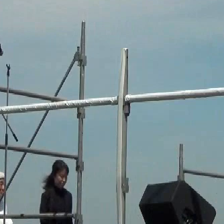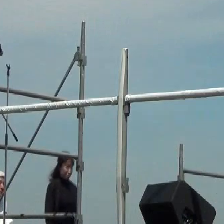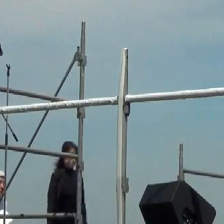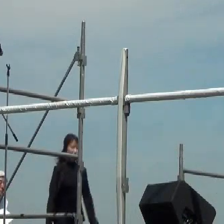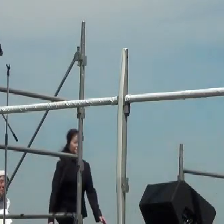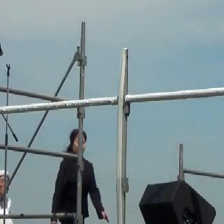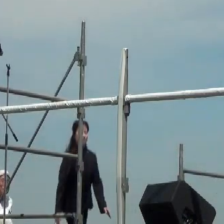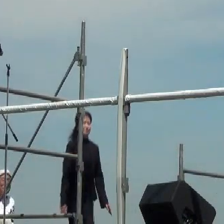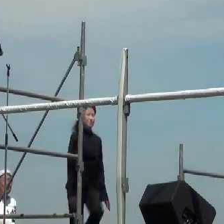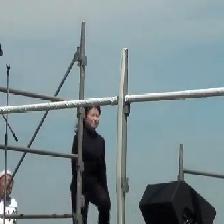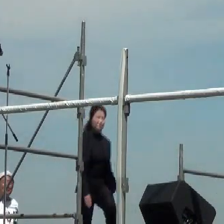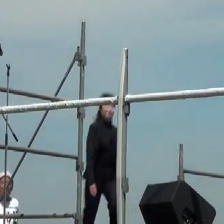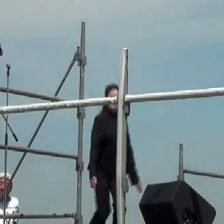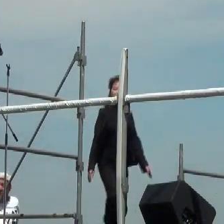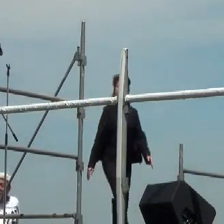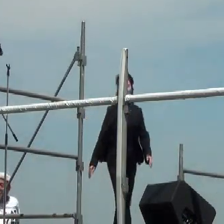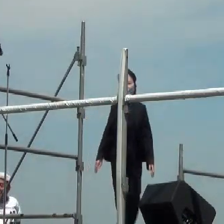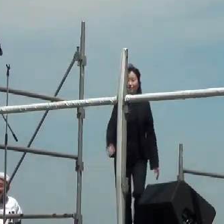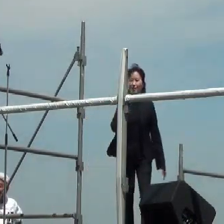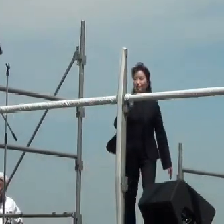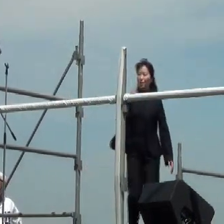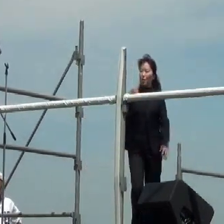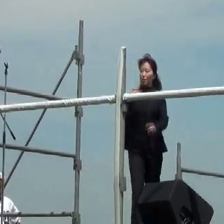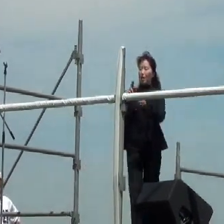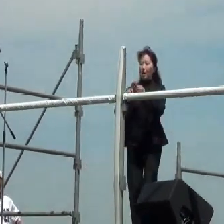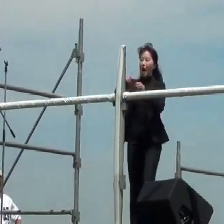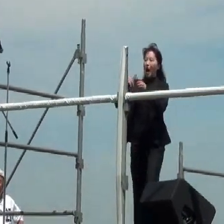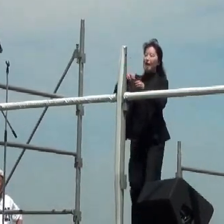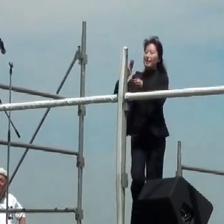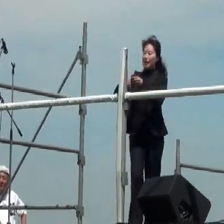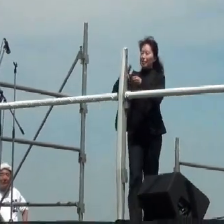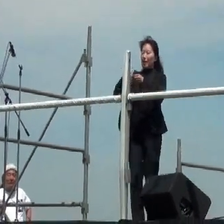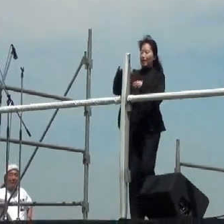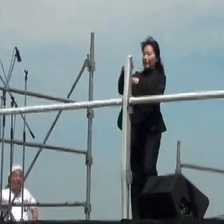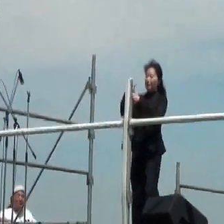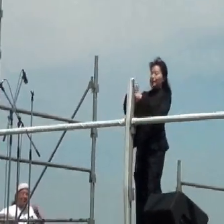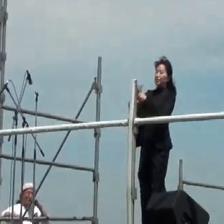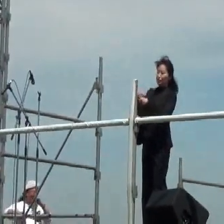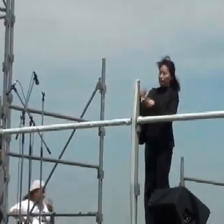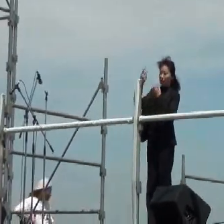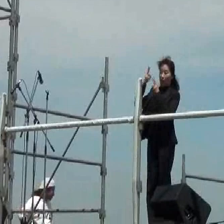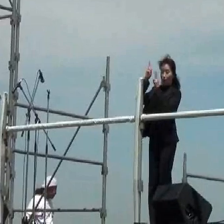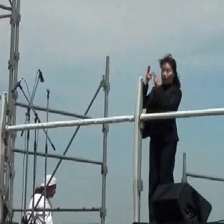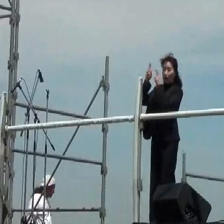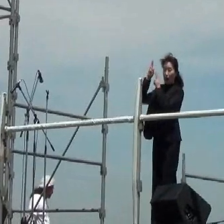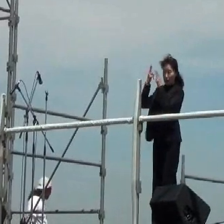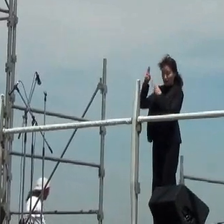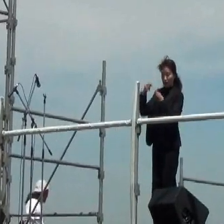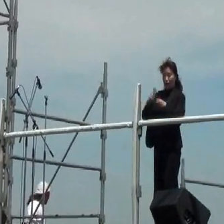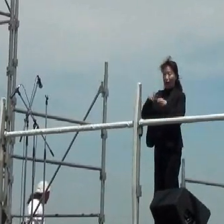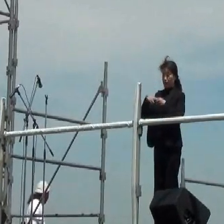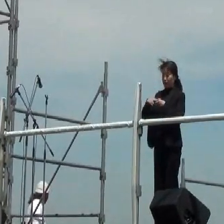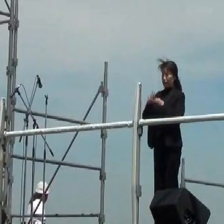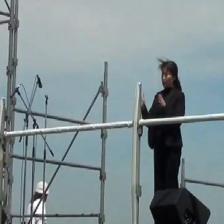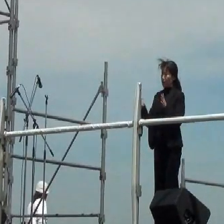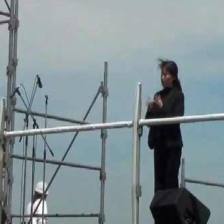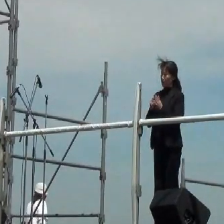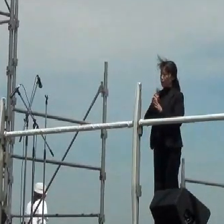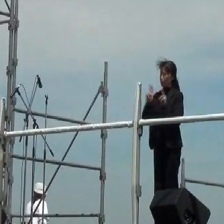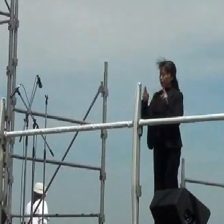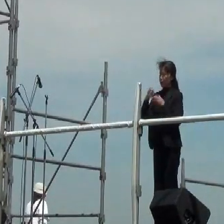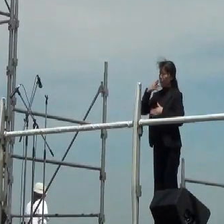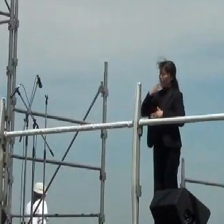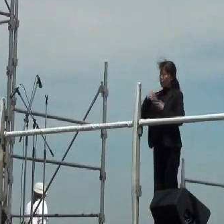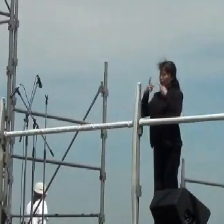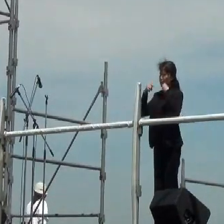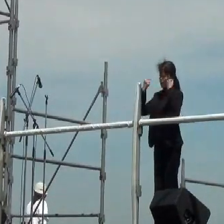私はこちら空き缶で作った、沖縄の叫びカンカラ三線という楽器を使いまして、今はもう誰も歌うことがなくなった明